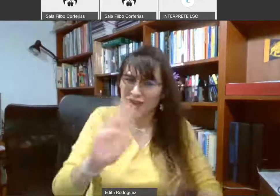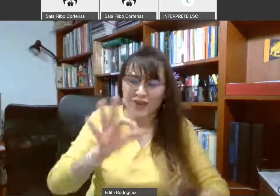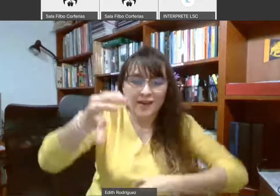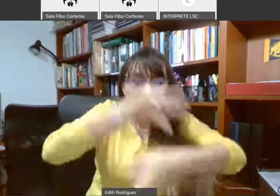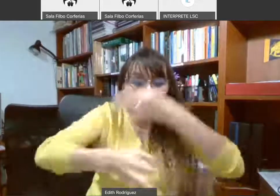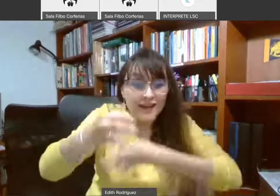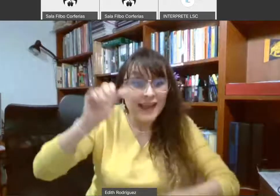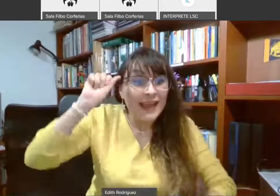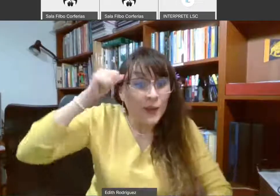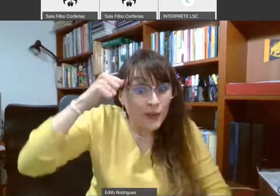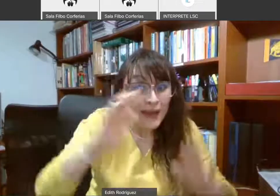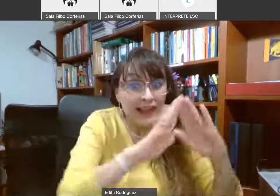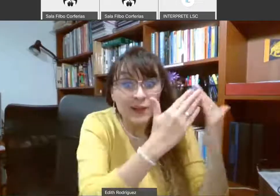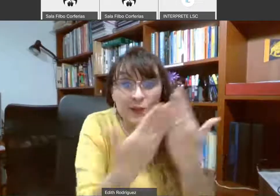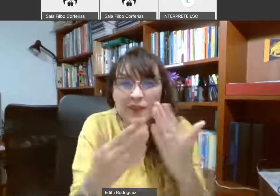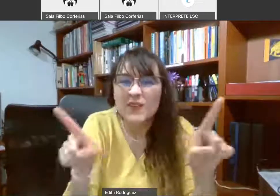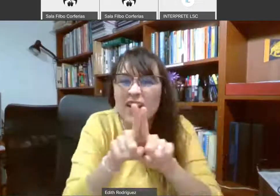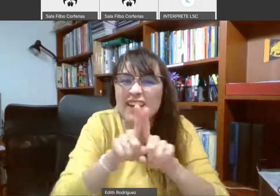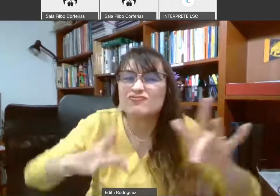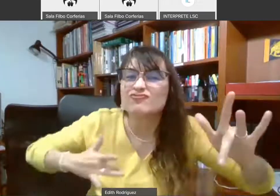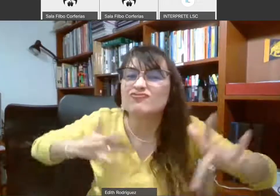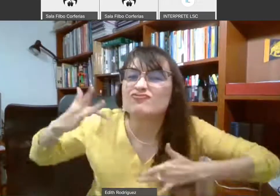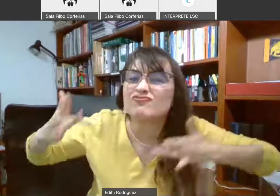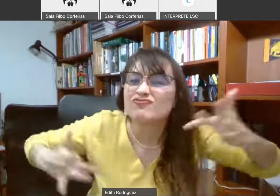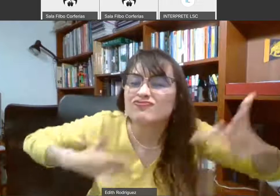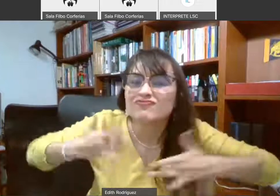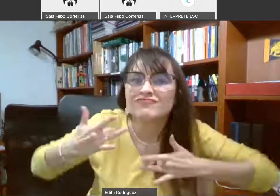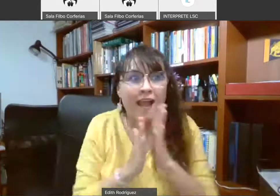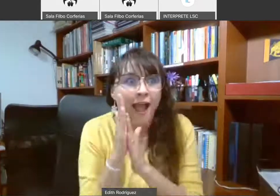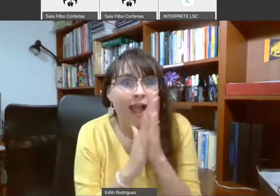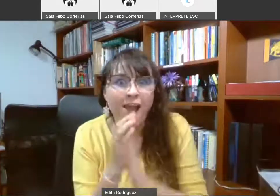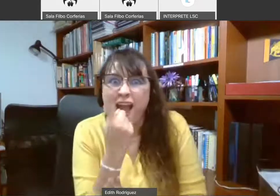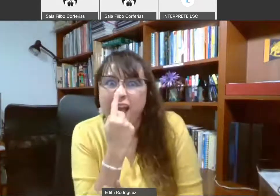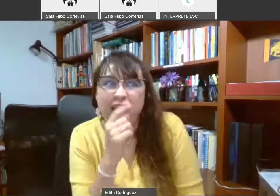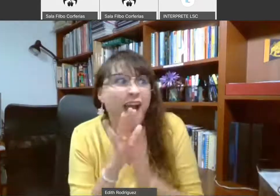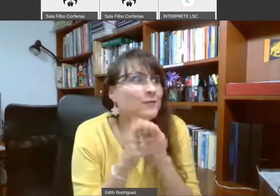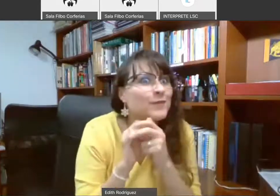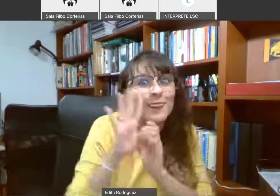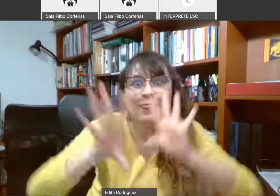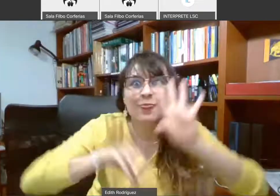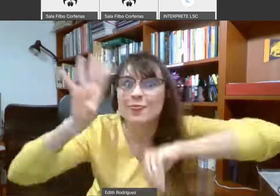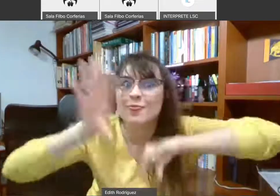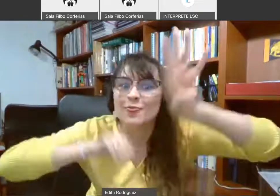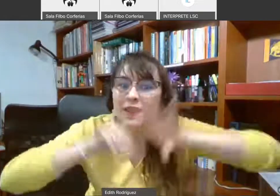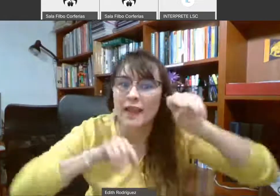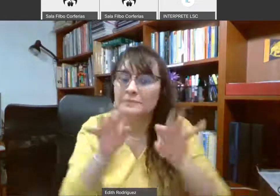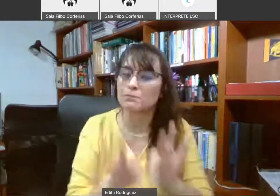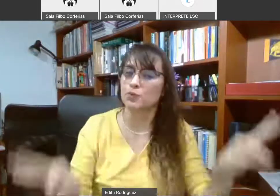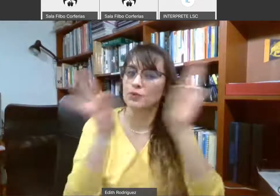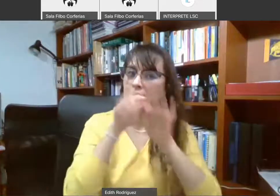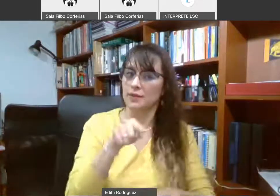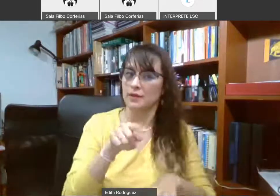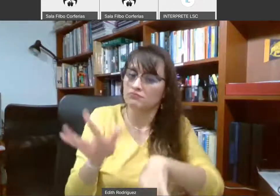indígenas, ellos también van a rechazar si la lectura es un castigo o se ve como un castigo. Lo importante es ver la lectura como